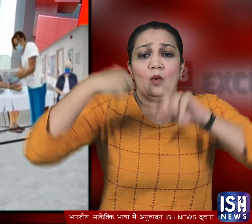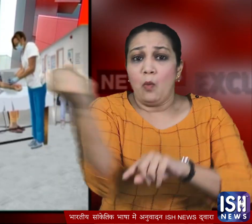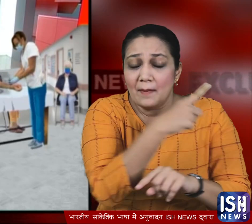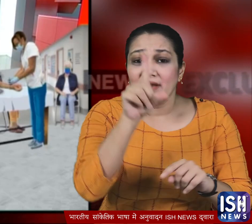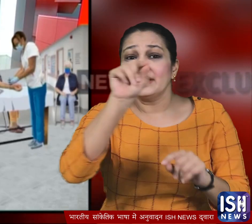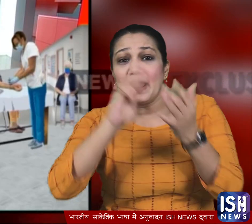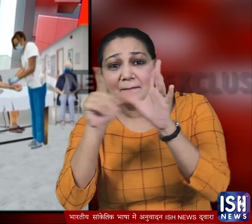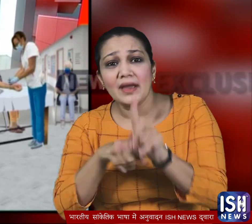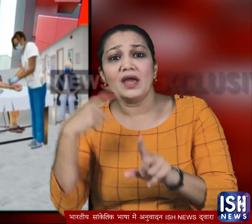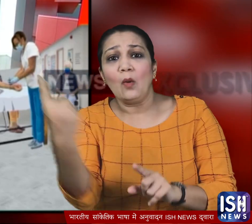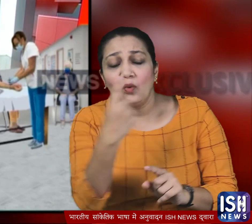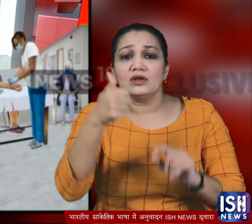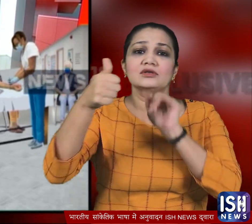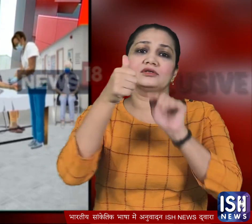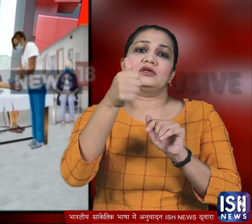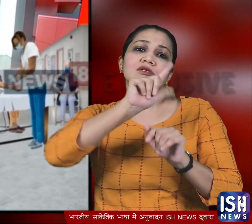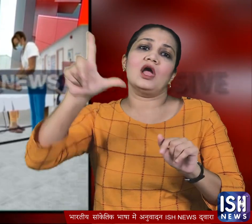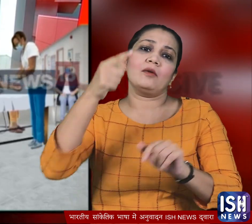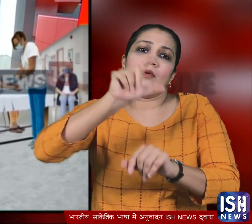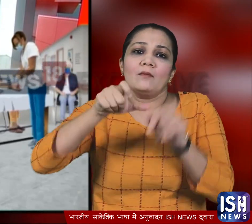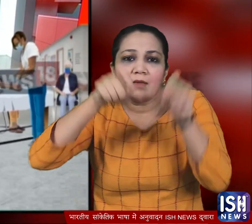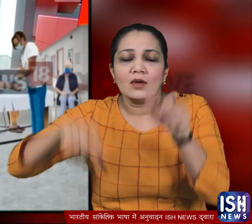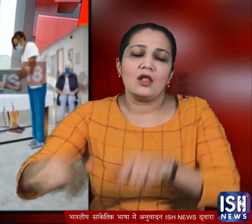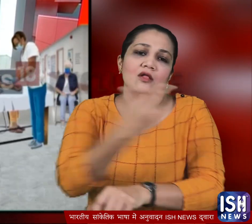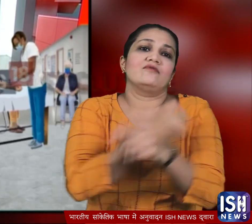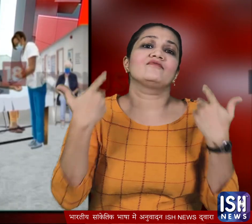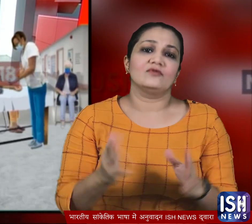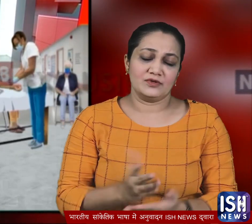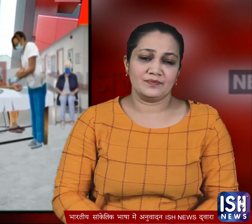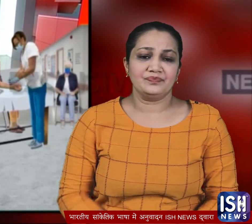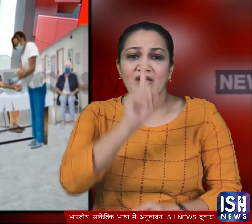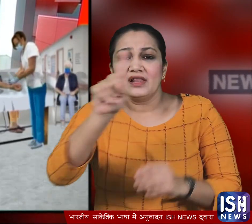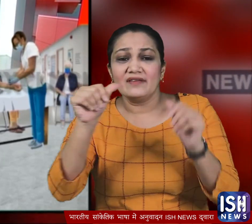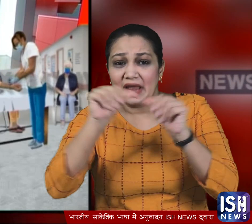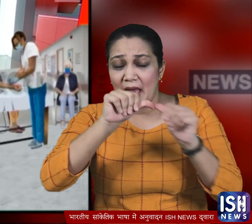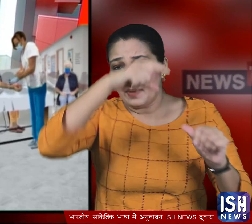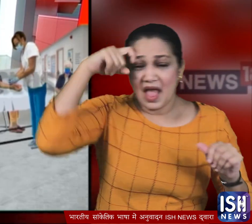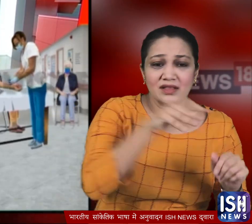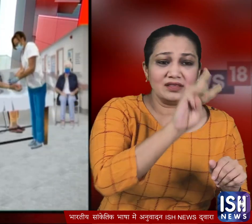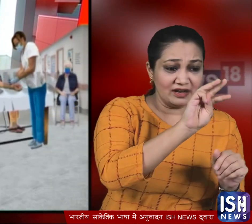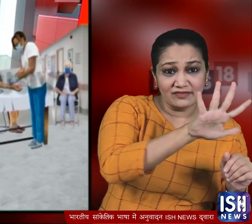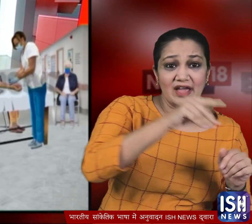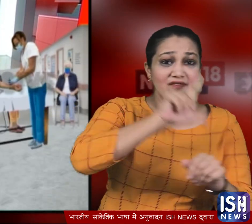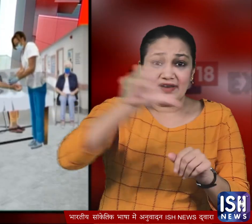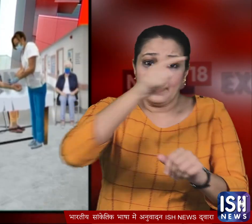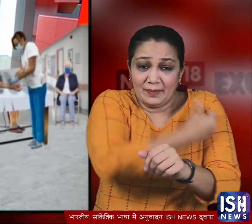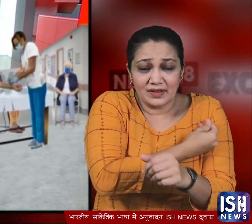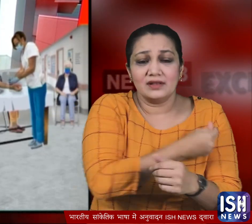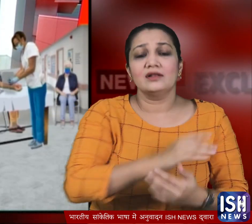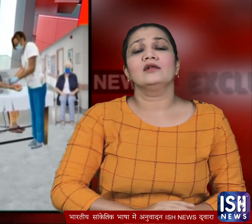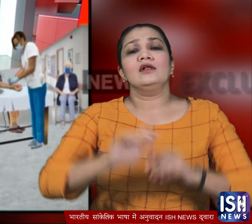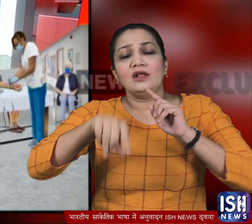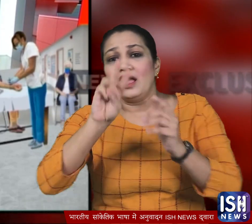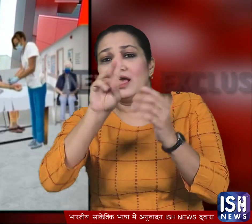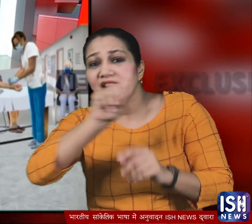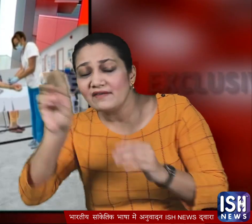बाद यानी 10 मई को केवल 6 लाख लोगों को ही वैक्सीन लगाई जा सकी। वहीं 11 अप्रैल को 35 लाख लोगों को वैक्सीन लगाई गई थी, जबकि